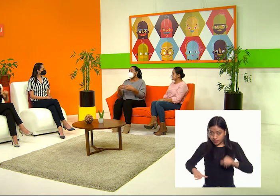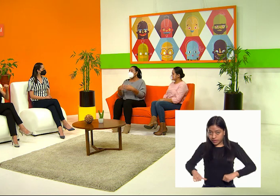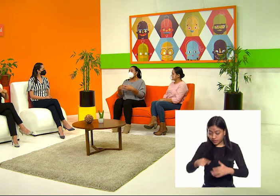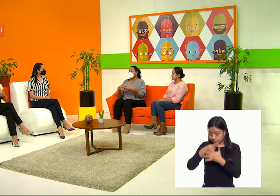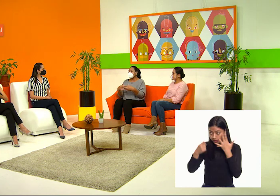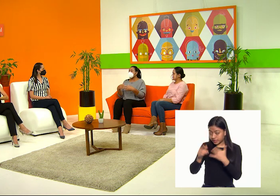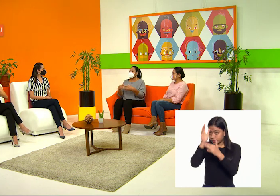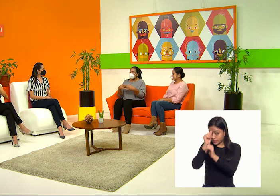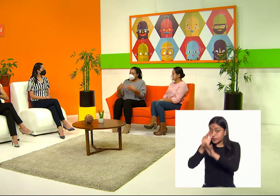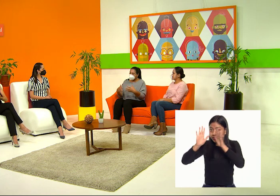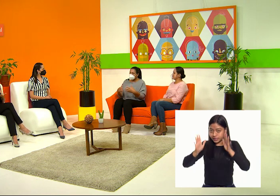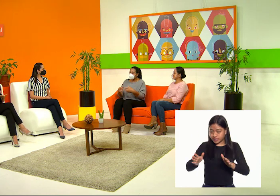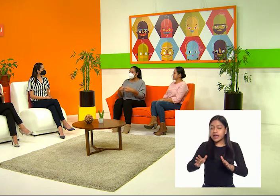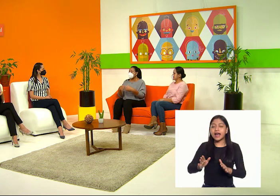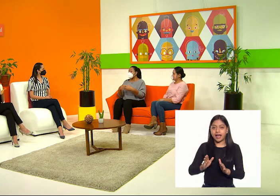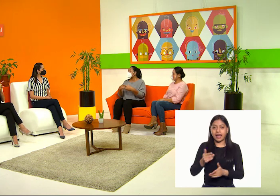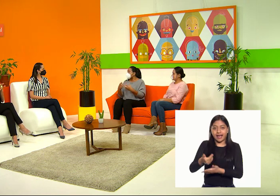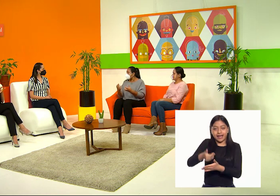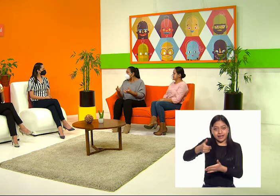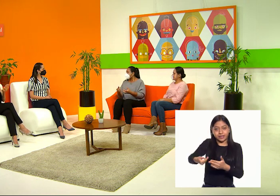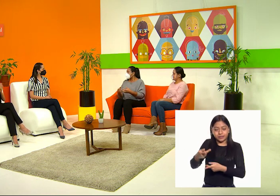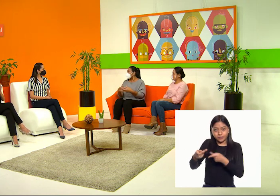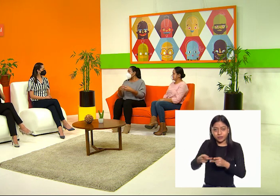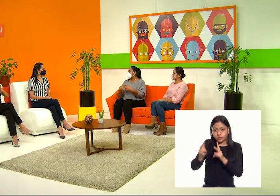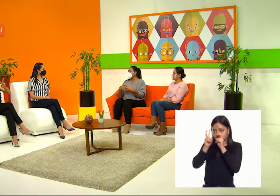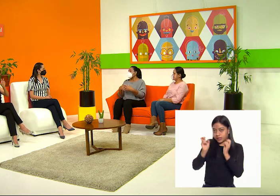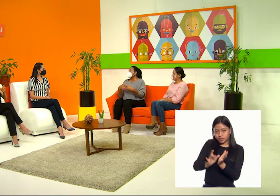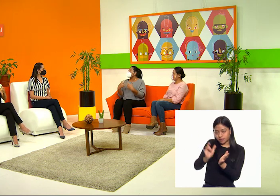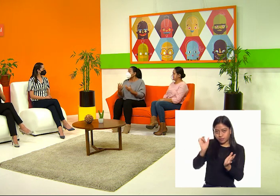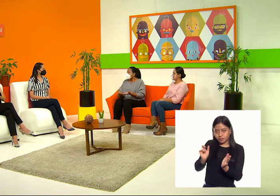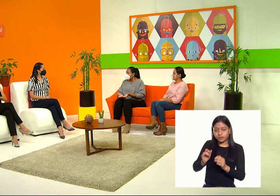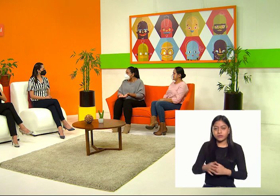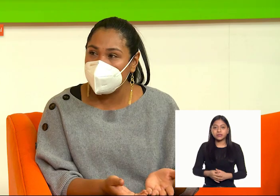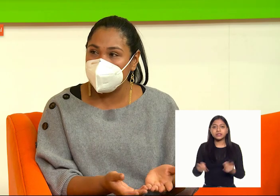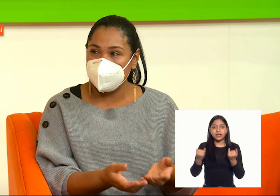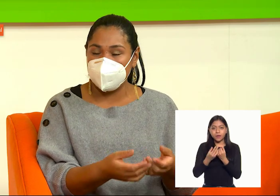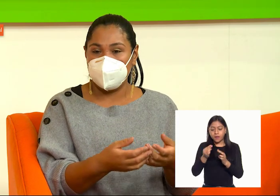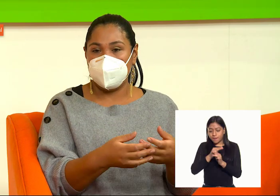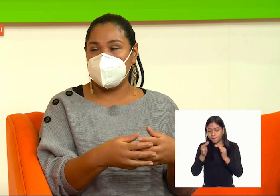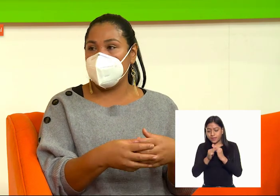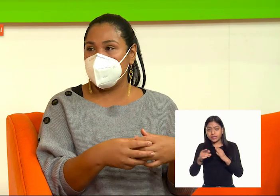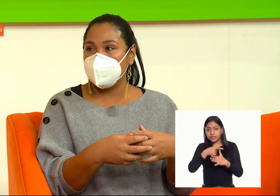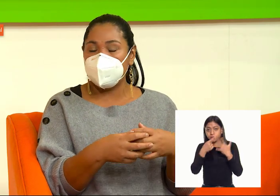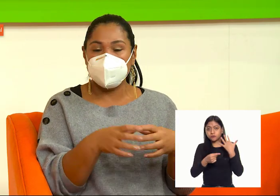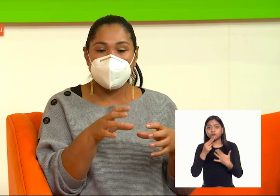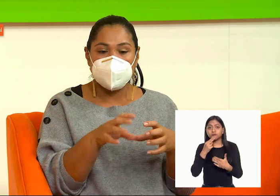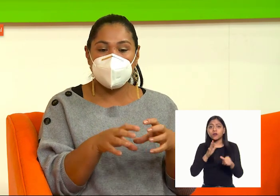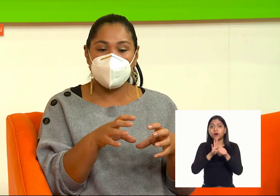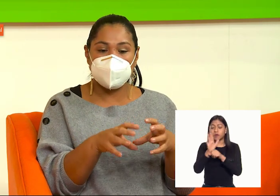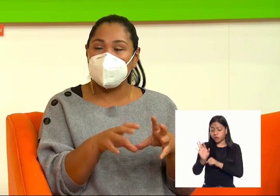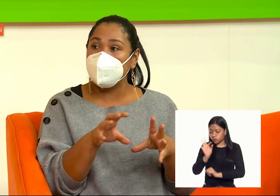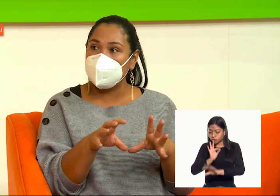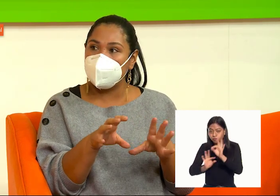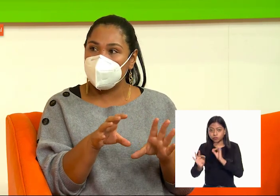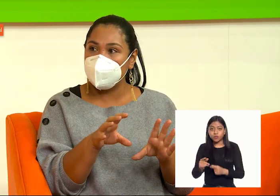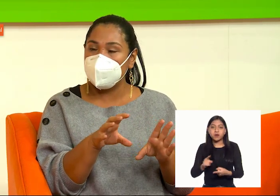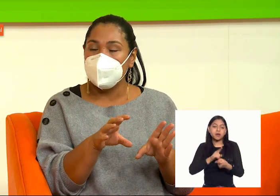Entonces se ve la planeación, se ve qué tema vamos a tratar, qué materiales vamos a utilizar, ¿no? Si vamos a